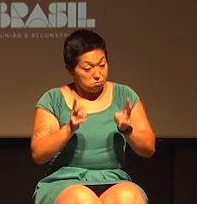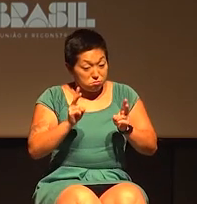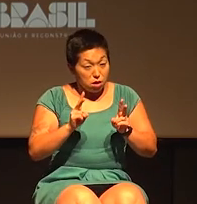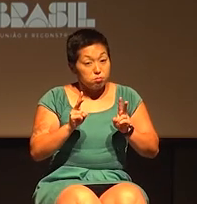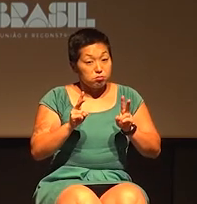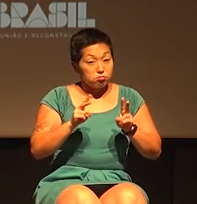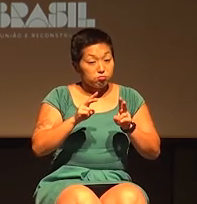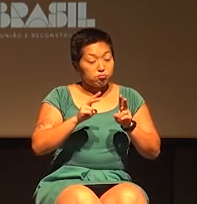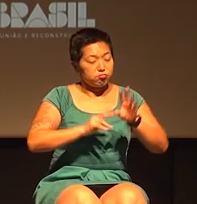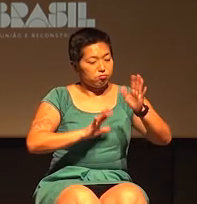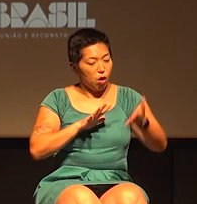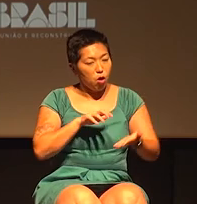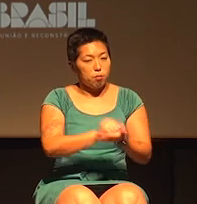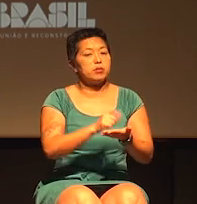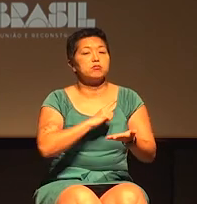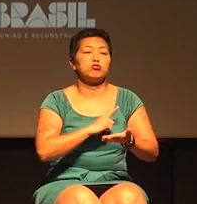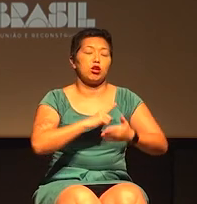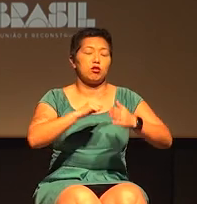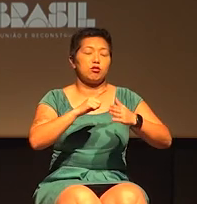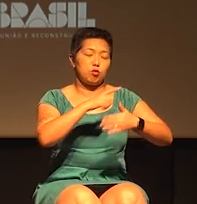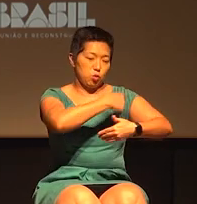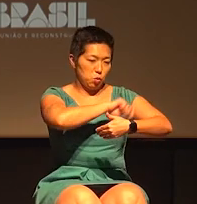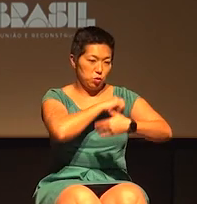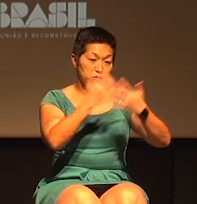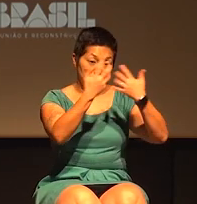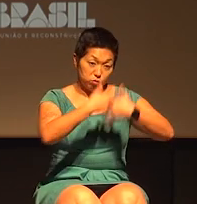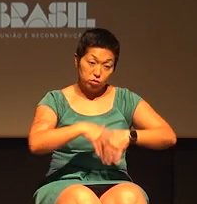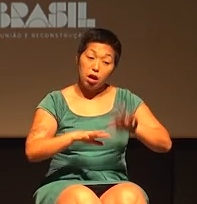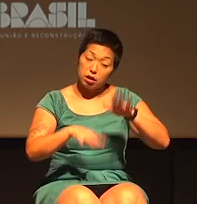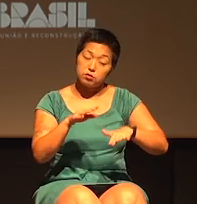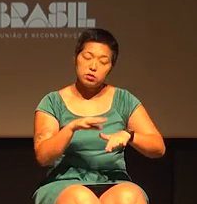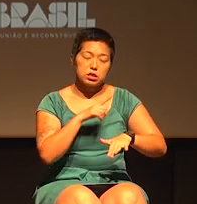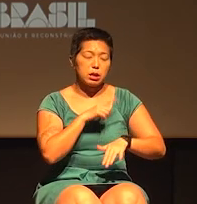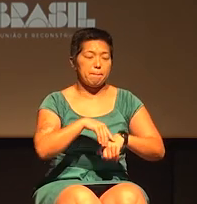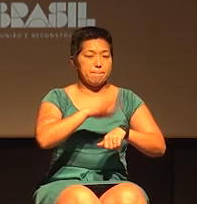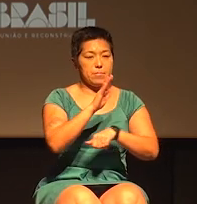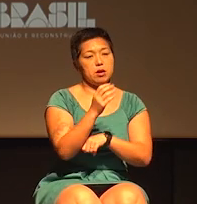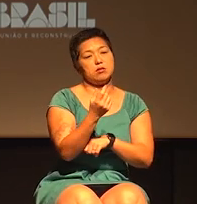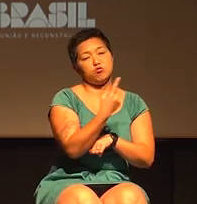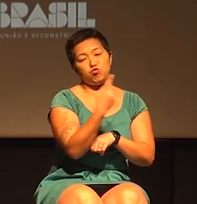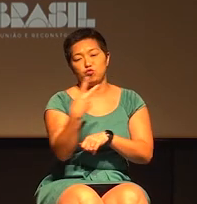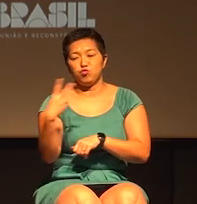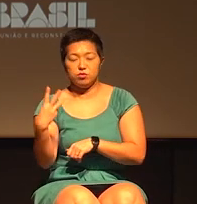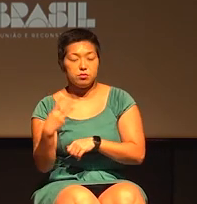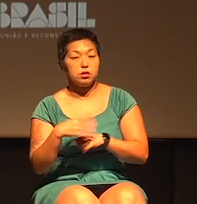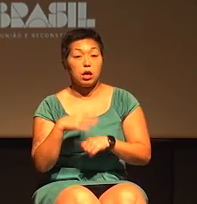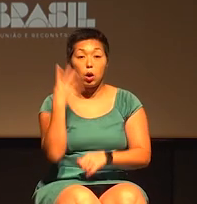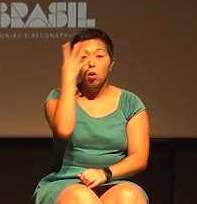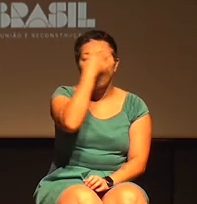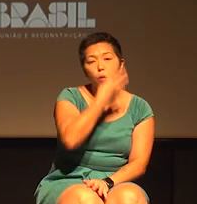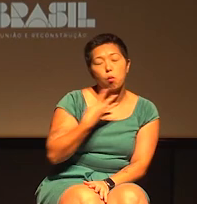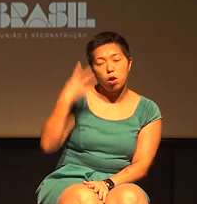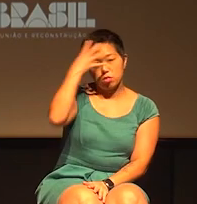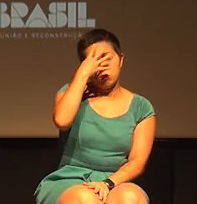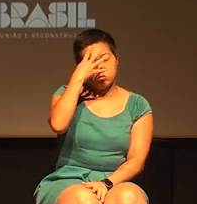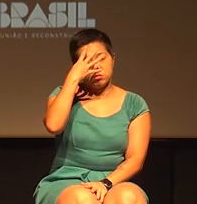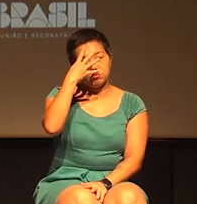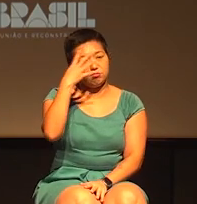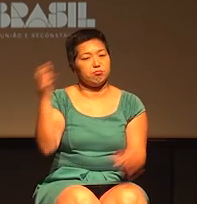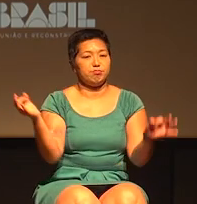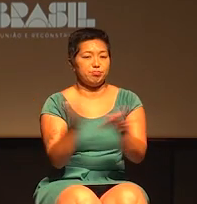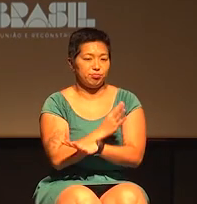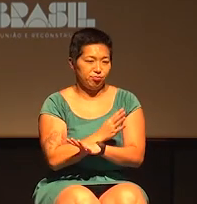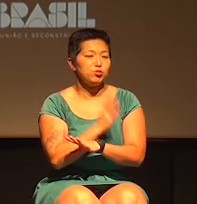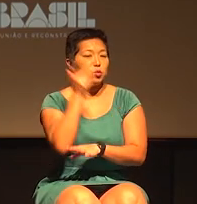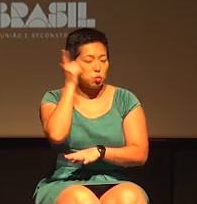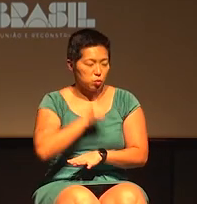existe ex uma cozinha funcionando às vezes muito mais de uma e a gente consegue fazer isso em 4 horas a cozinha da ocupação sai em